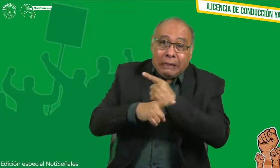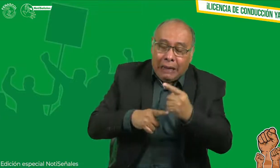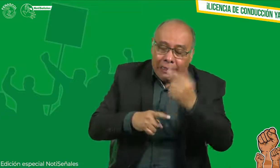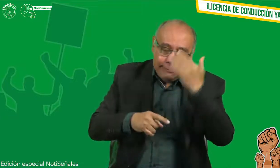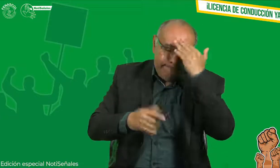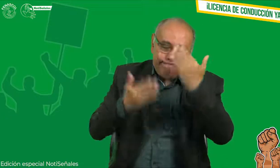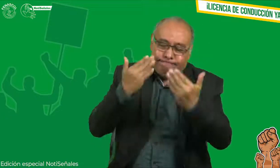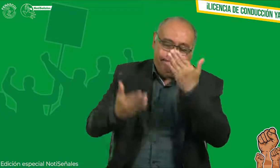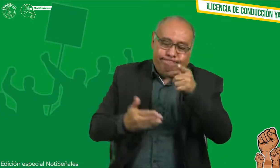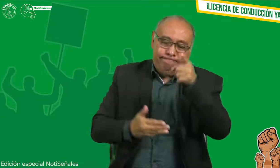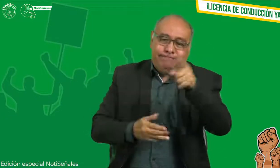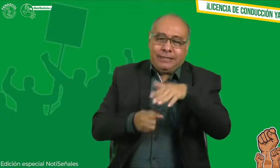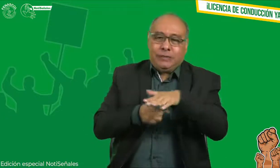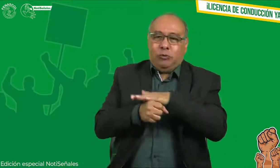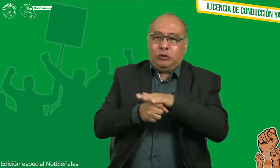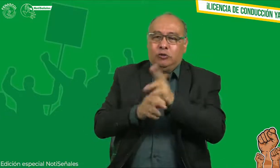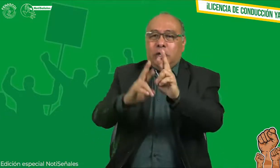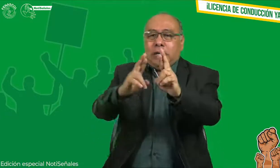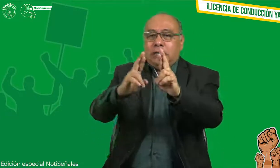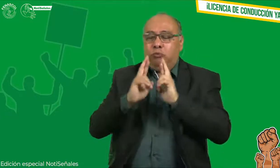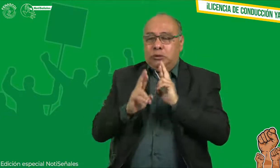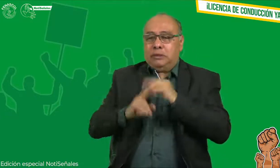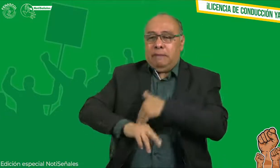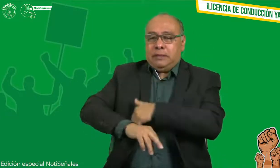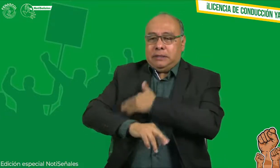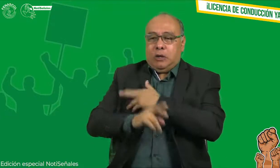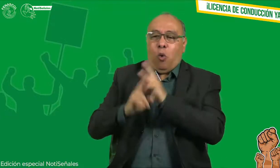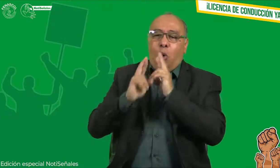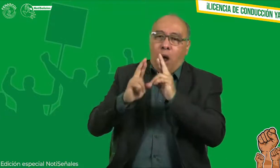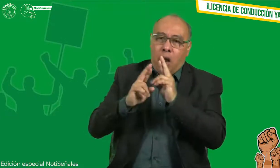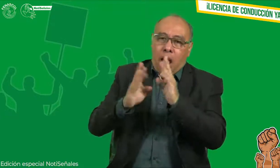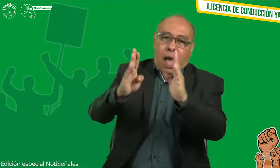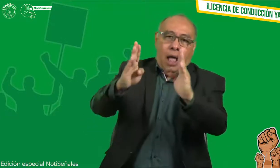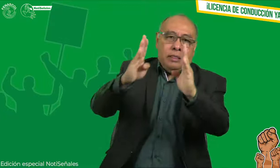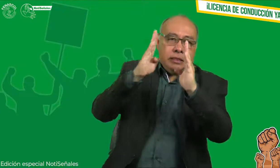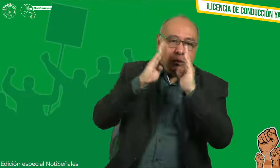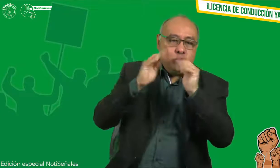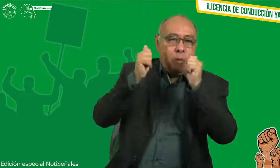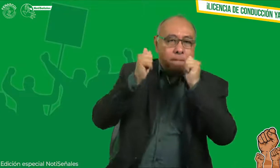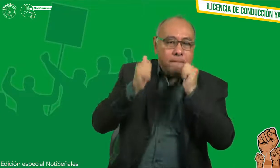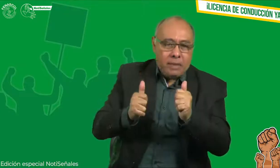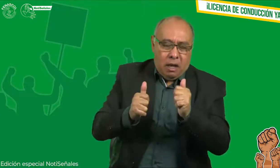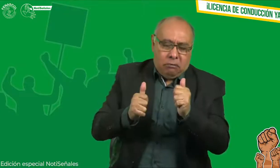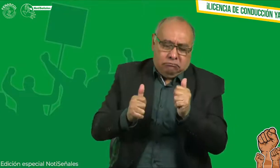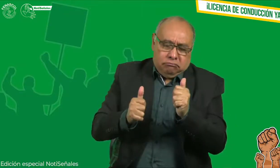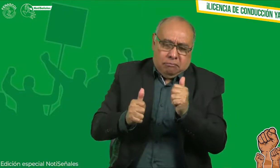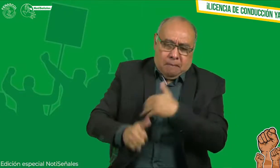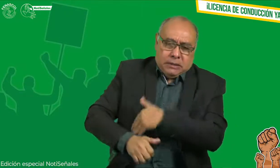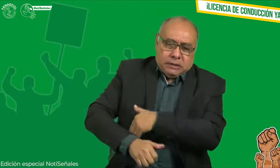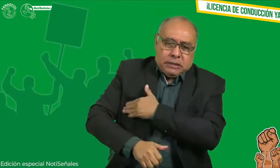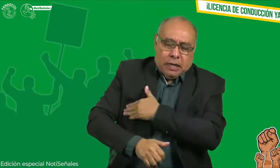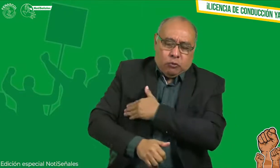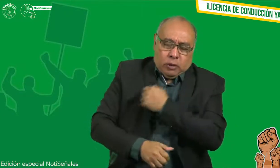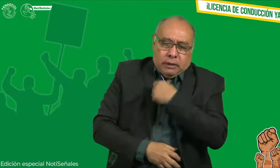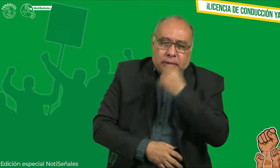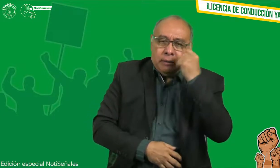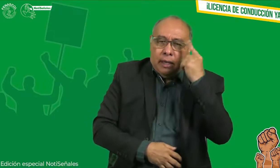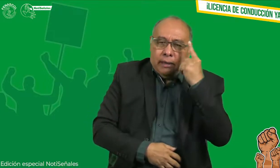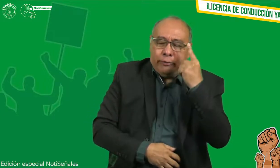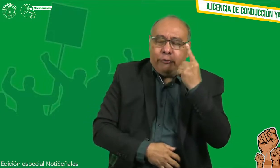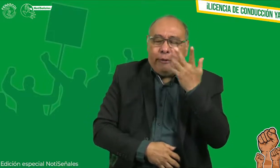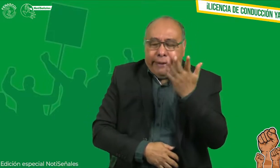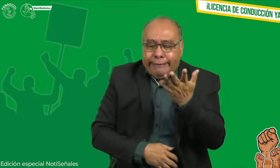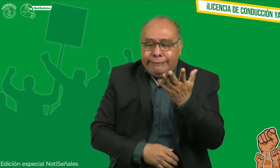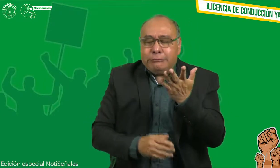que esto suceda. Por lo tanto, no sabemos cuánto pueda demorarse esto, si una semana, si mañana mismo